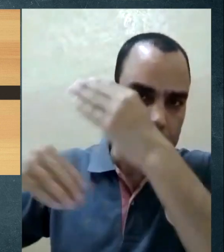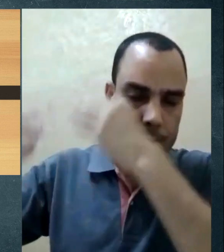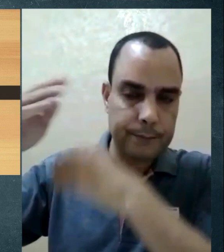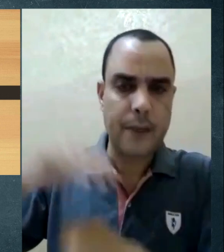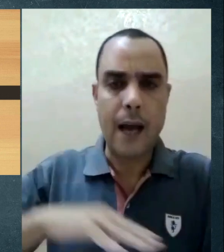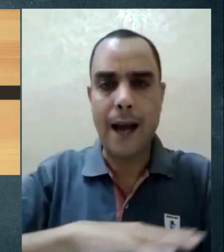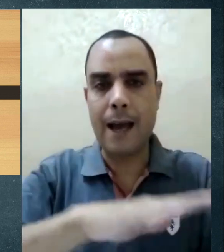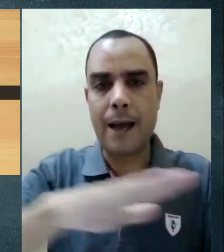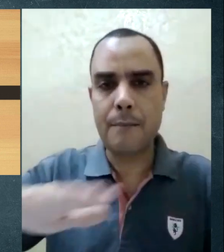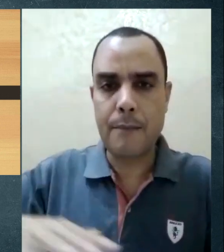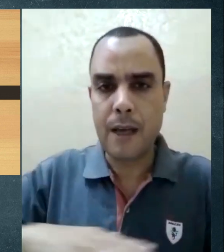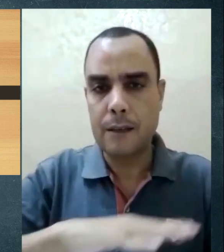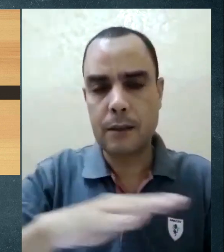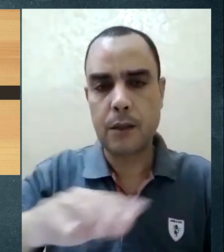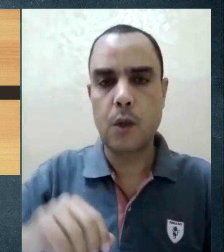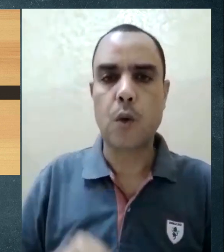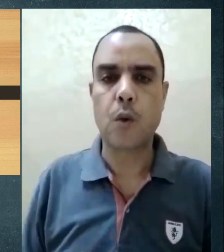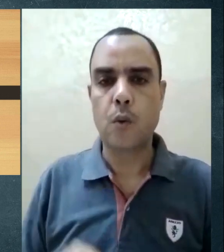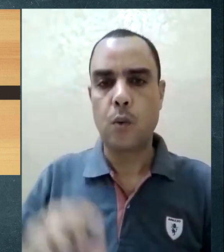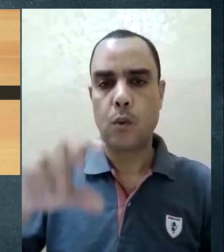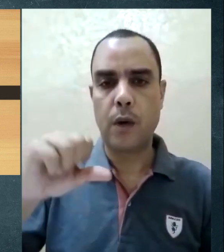مراجعة عامة